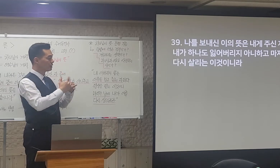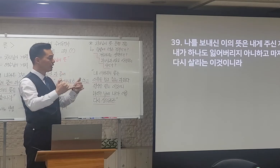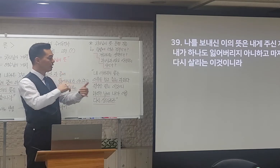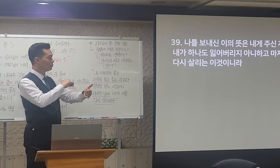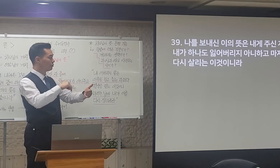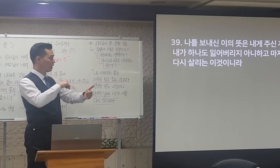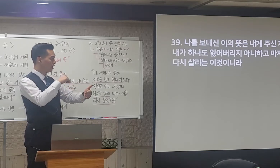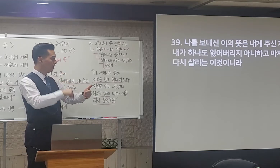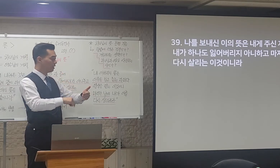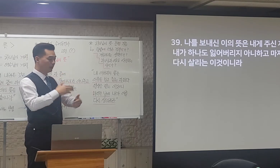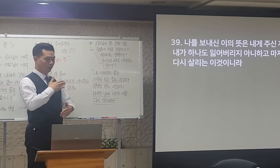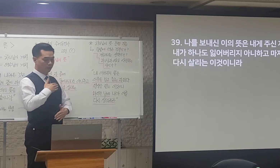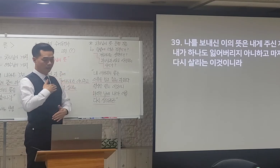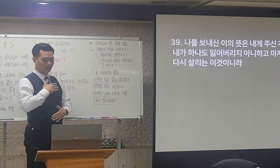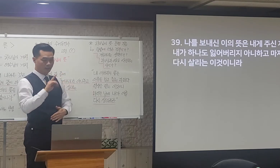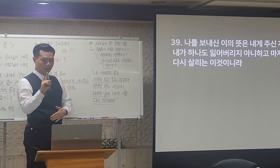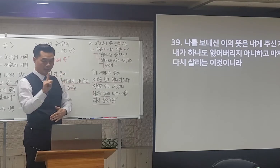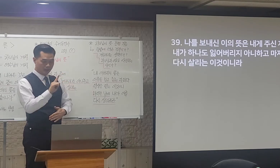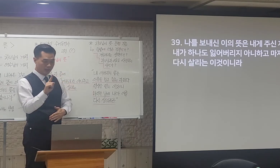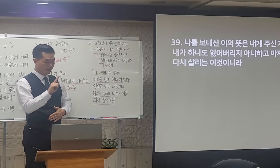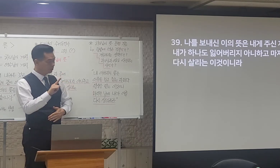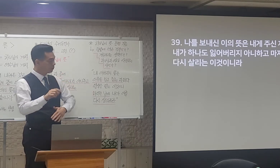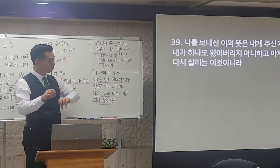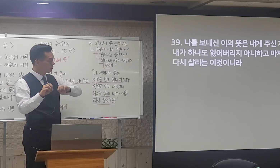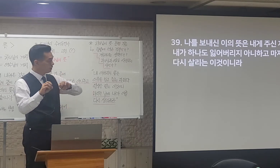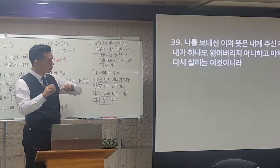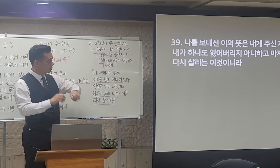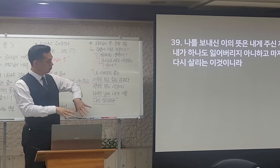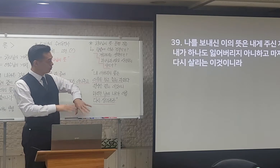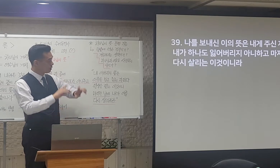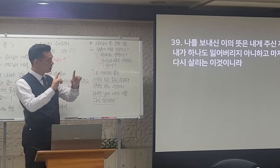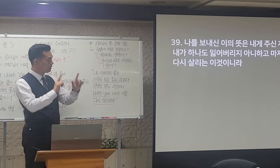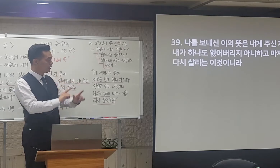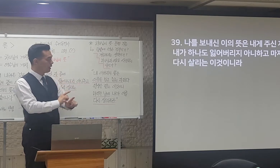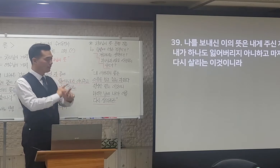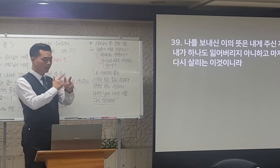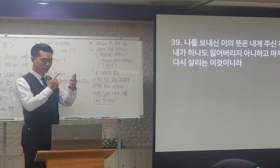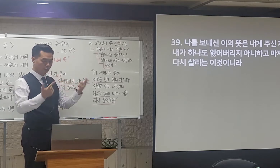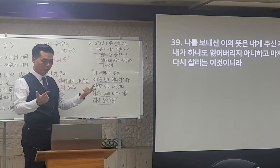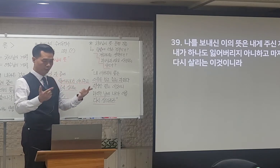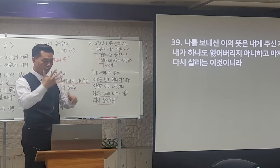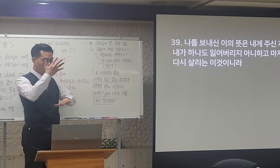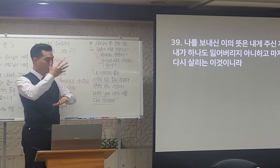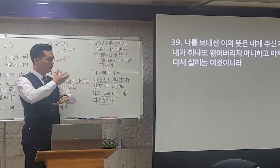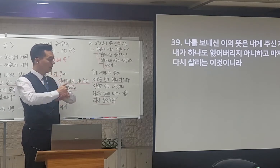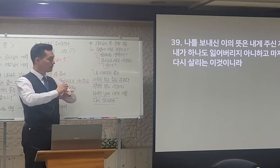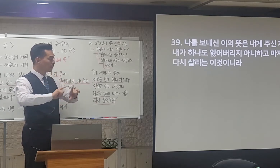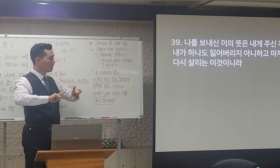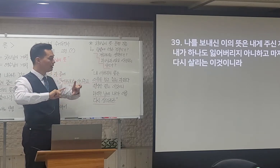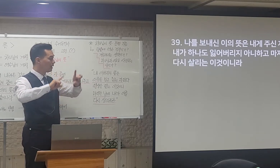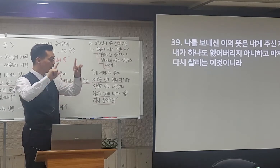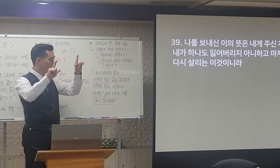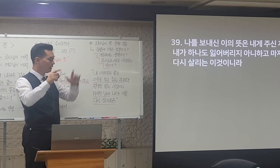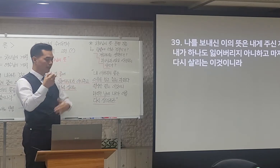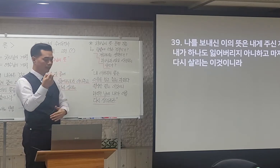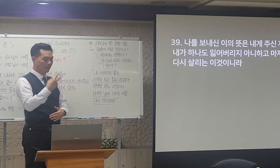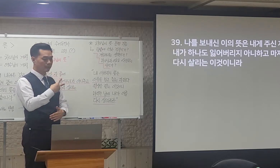자 중에 내가 하나도 잃어버리지 아니하고 마지막 날에